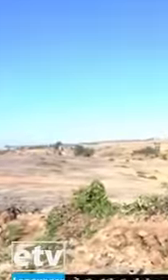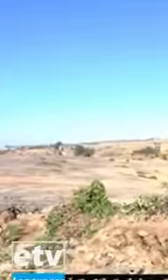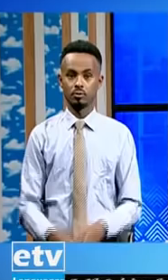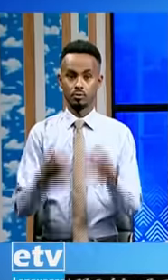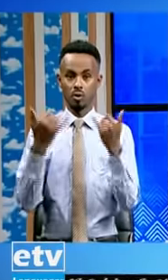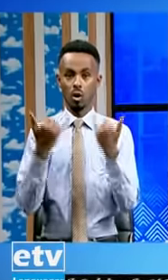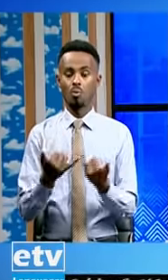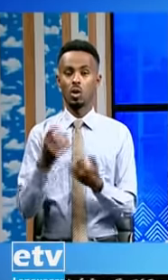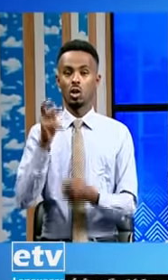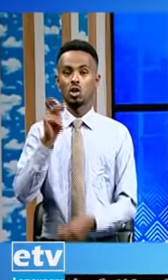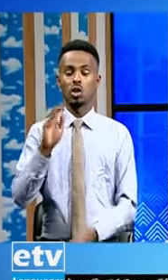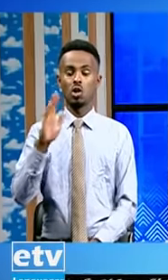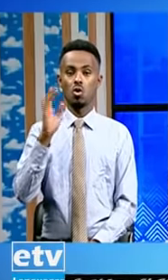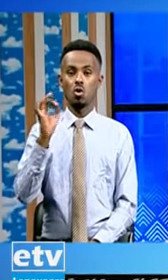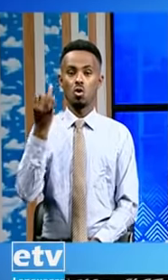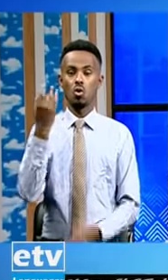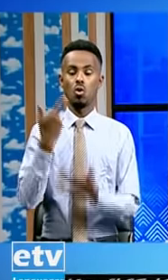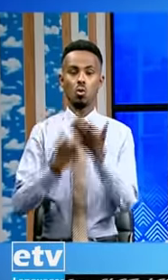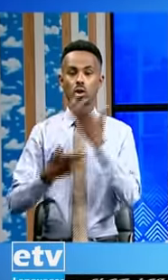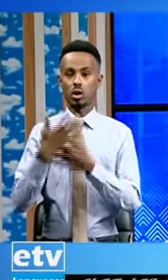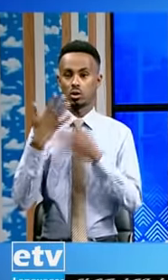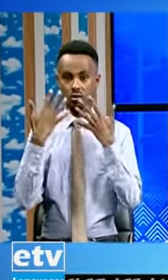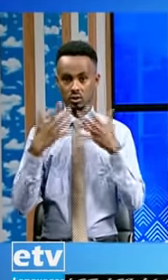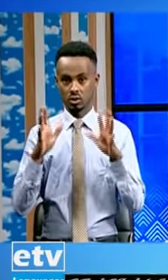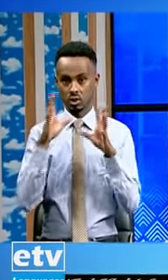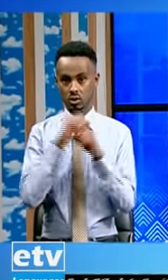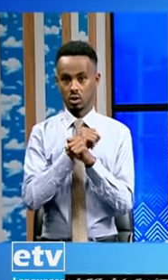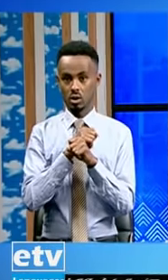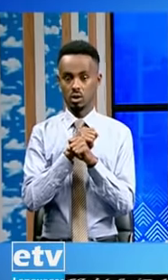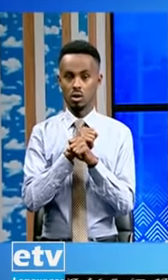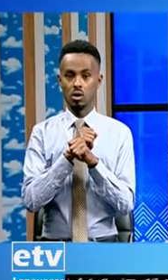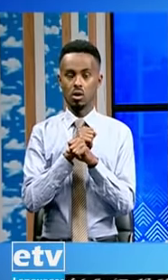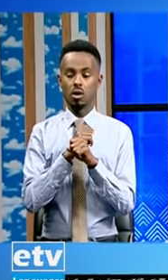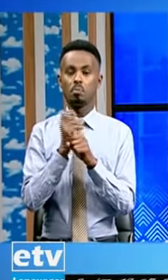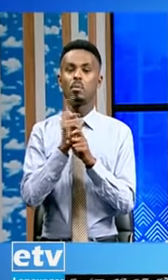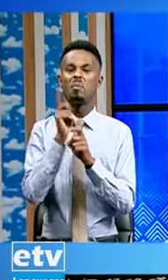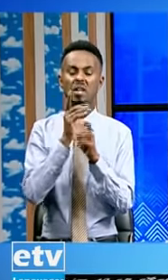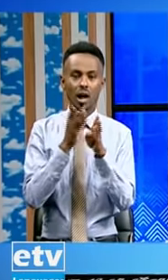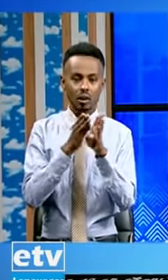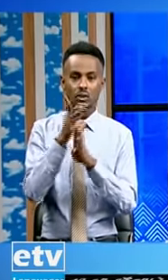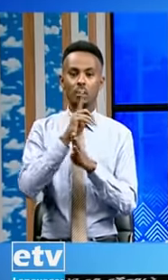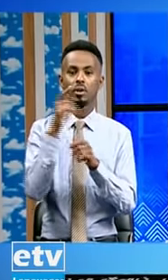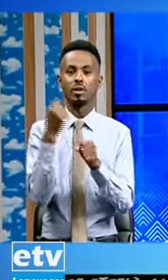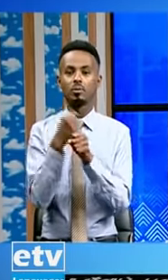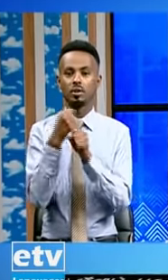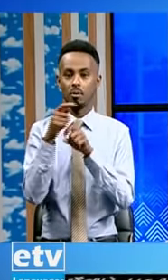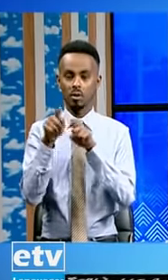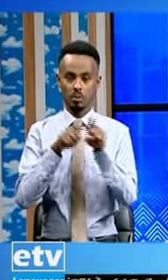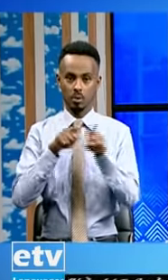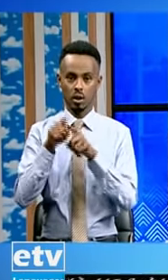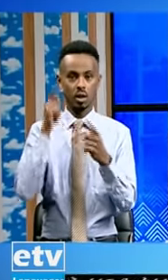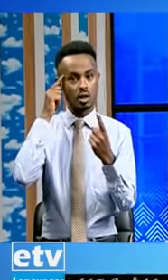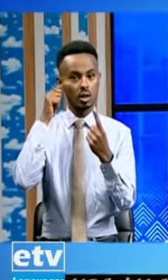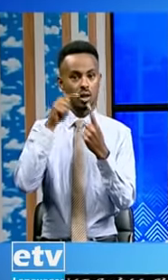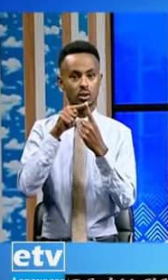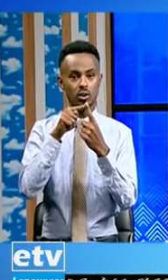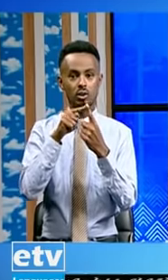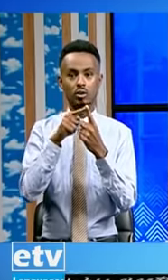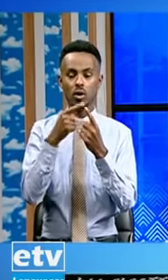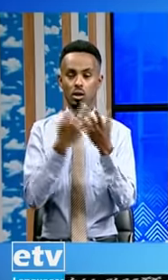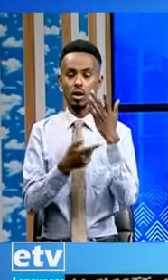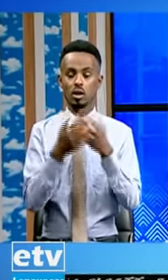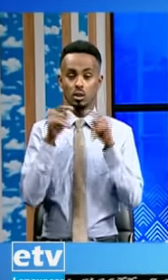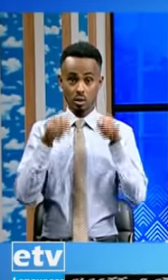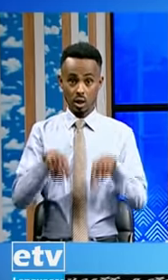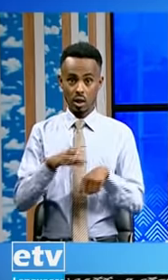አሁን በደጎሎ ውይይታችን ጨርሰናል። በምን አቅጣጫ ምን እንደምንሰራም ተግባብተናል። እቅዳችን ሲጨረስን ዛሬና